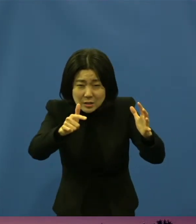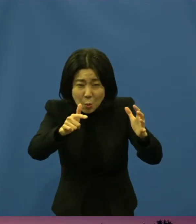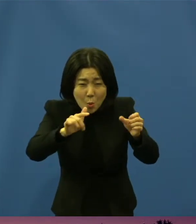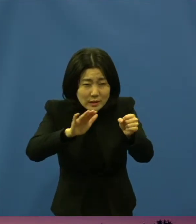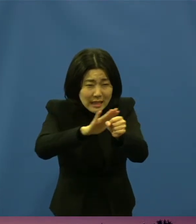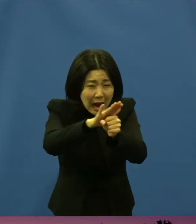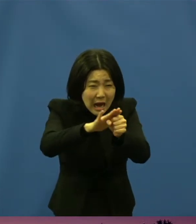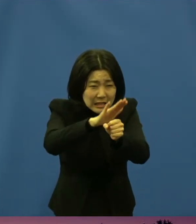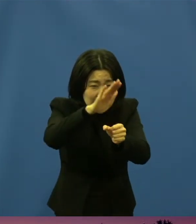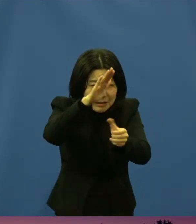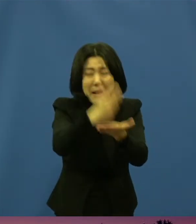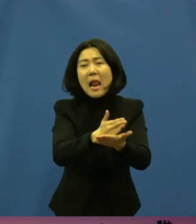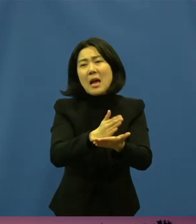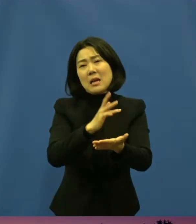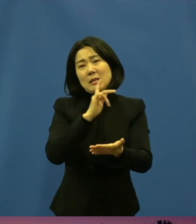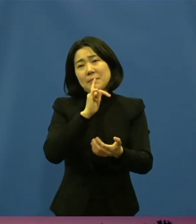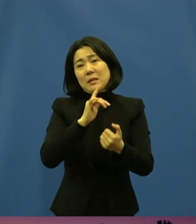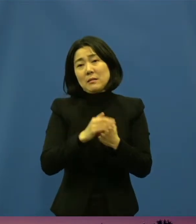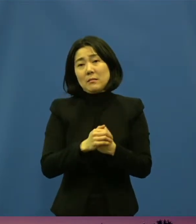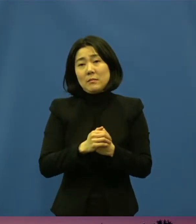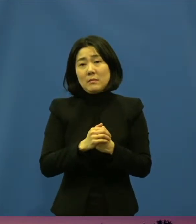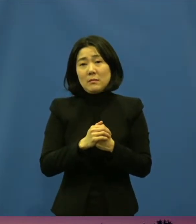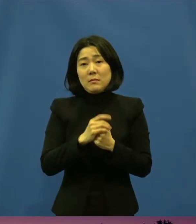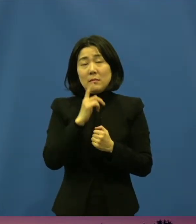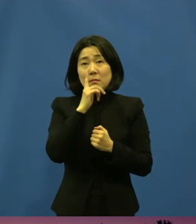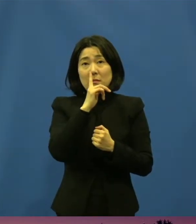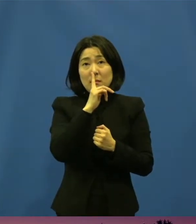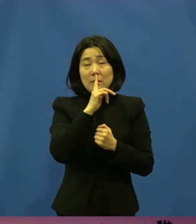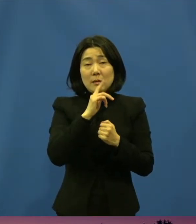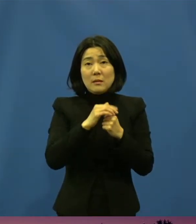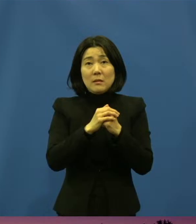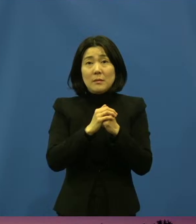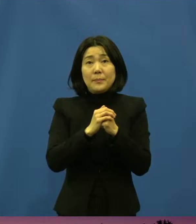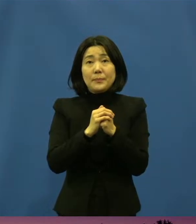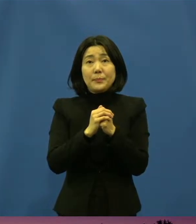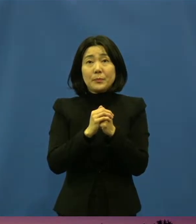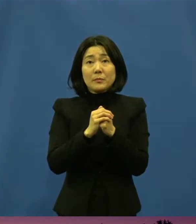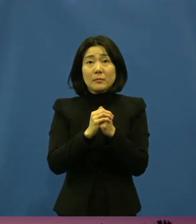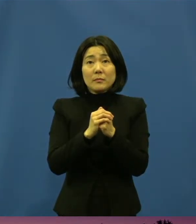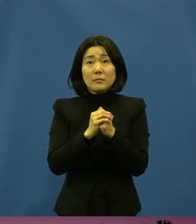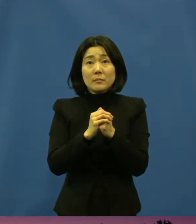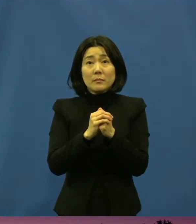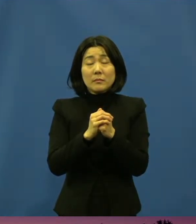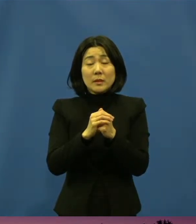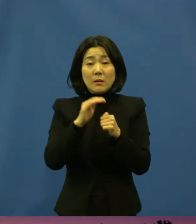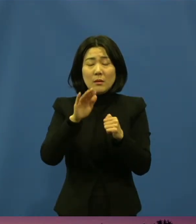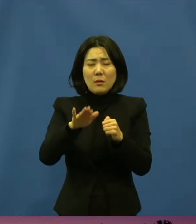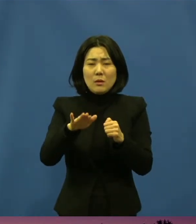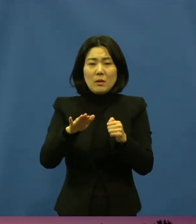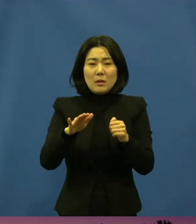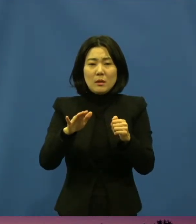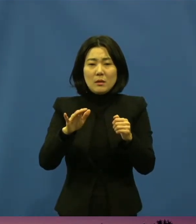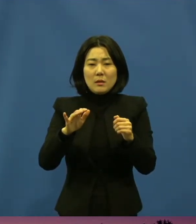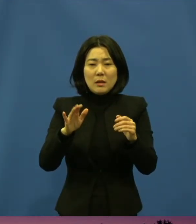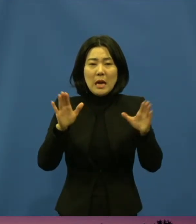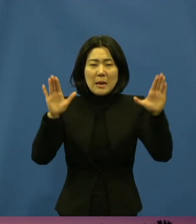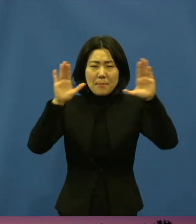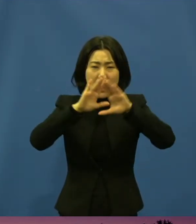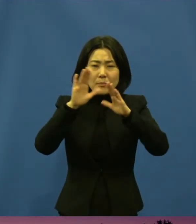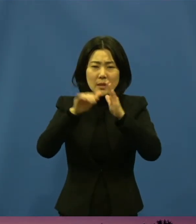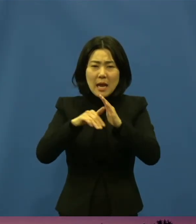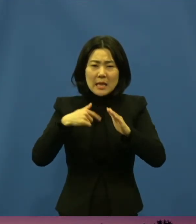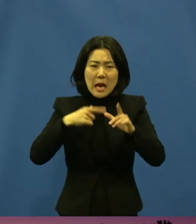그러니까 이 세상에 여러분, 오늘 우리가 살고 있는 이 세상을 여러분들이 좀 오늘 밤에 좀 우리가 다시 한번 바라봐야